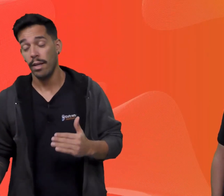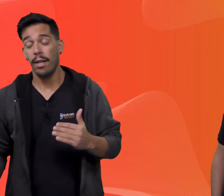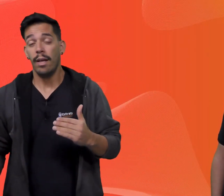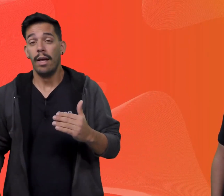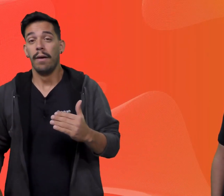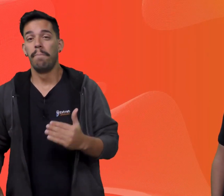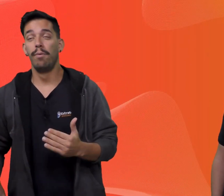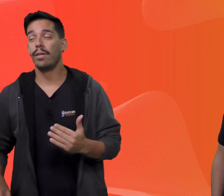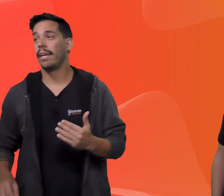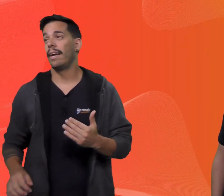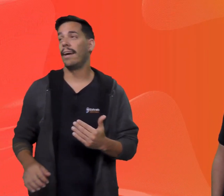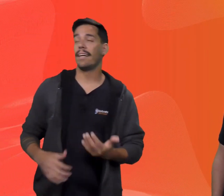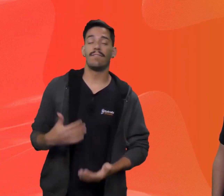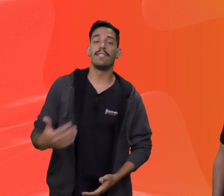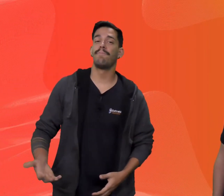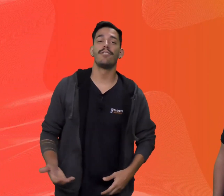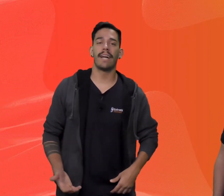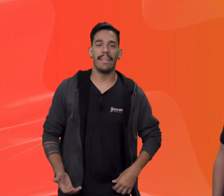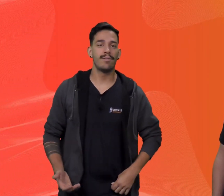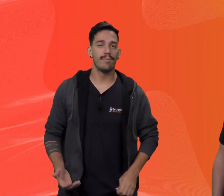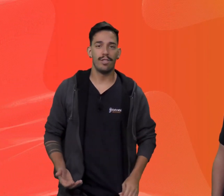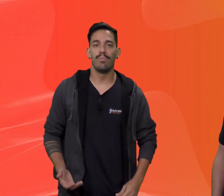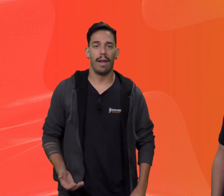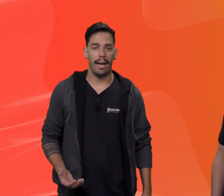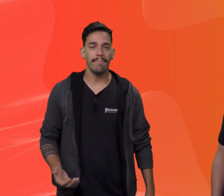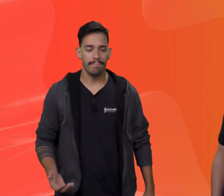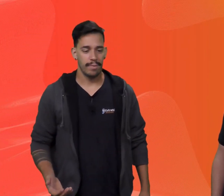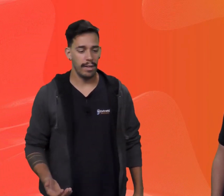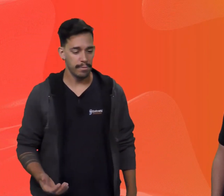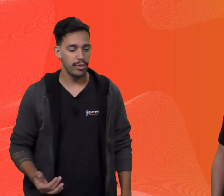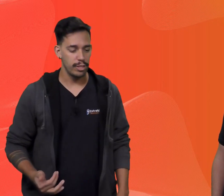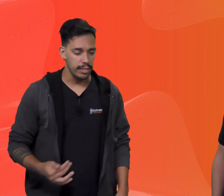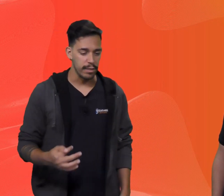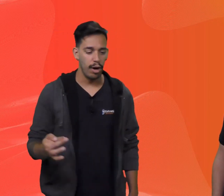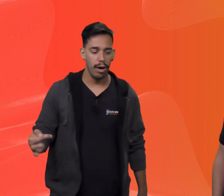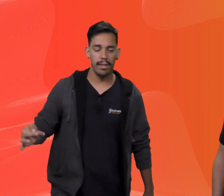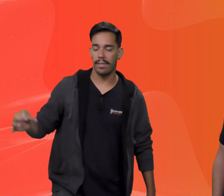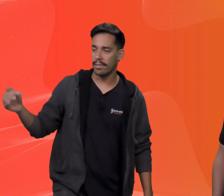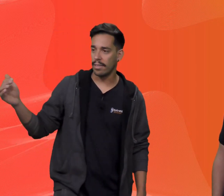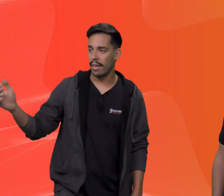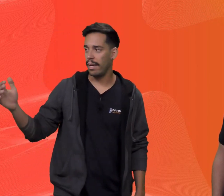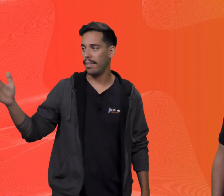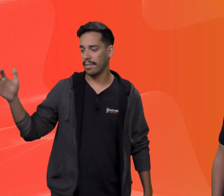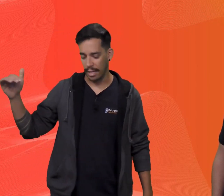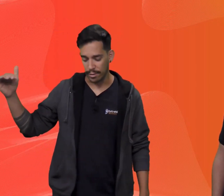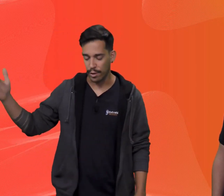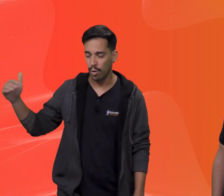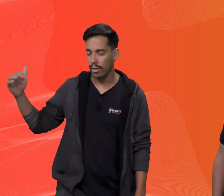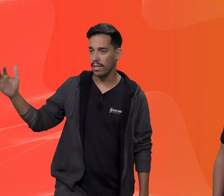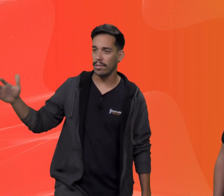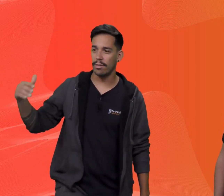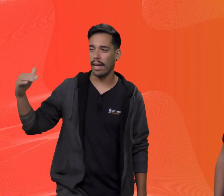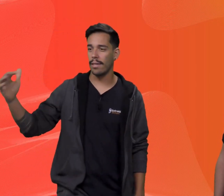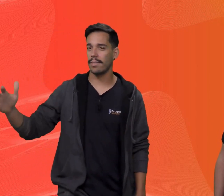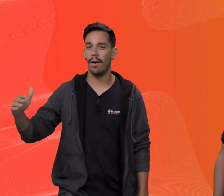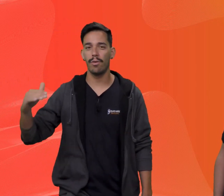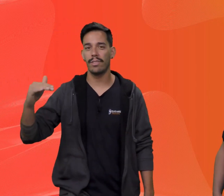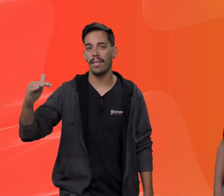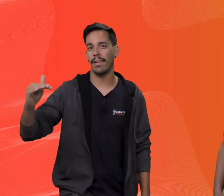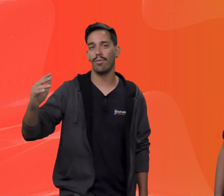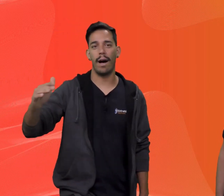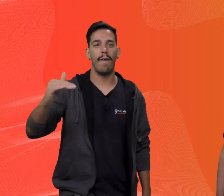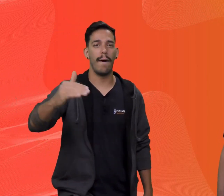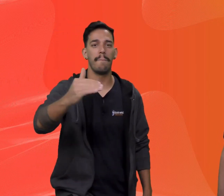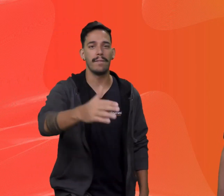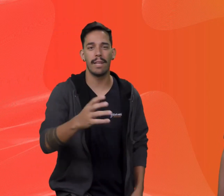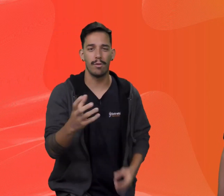atenção? Porque às vezes pode cair isso no vestibular, né? Olha, ele classificou isso em relação ao que